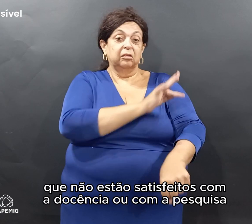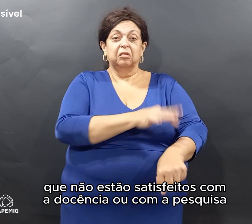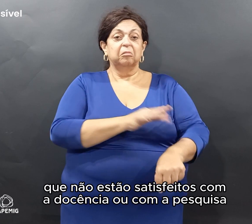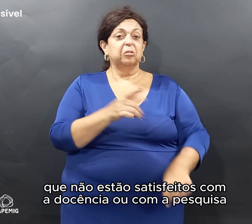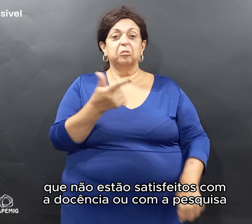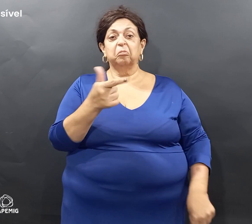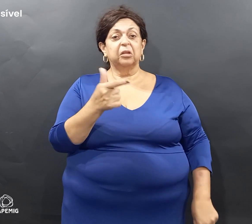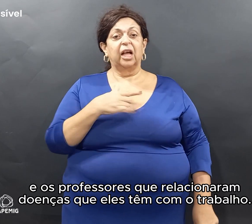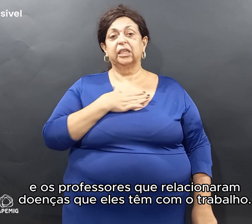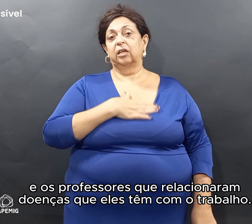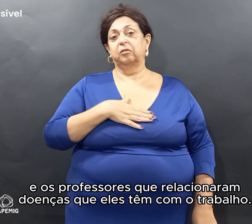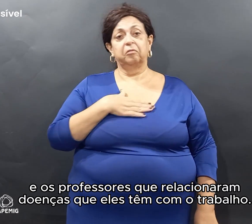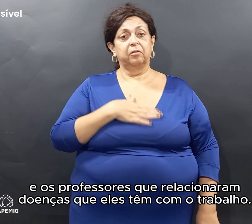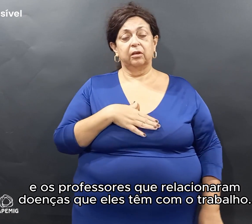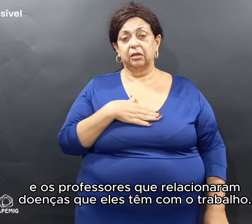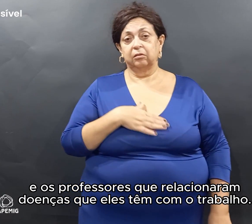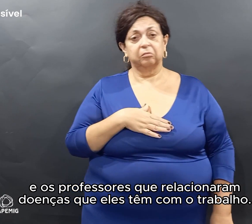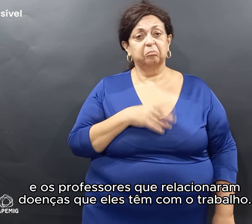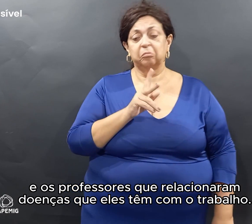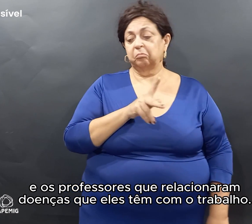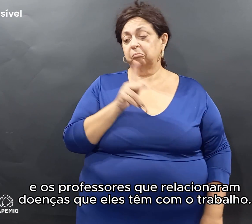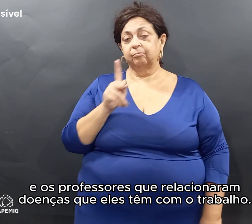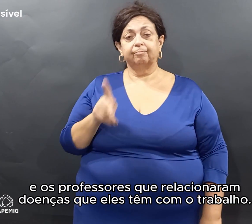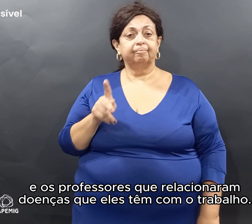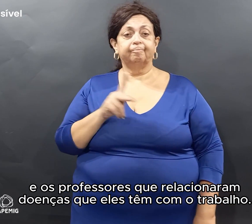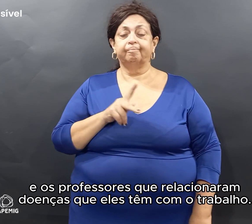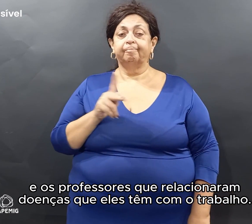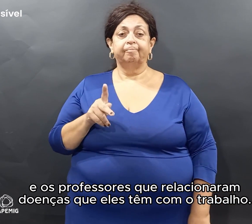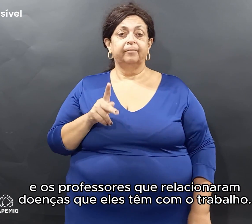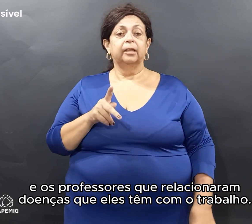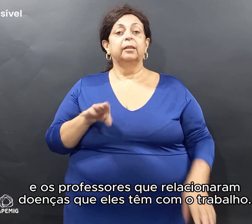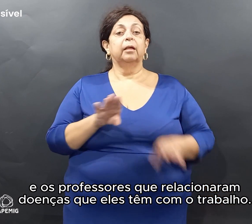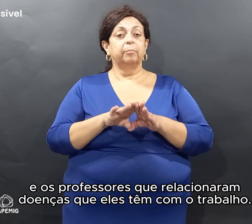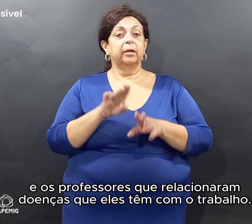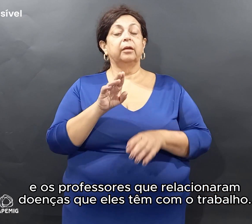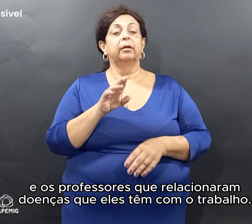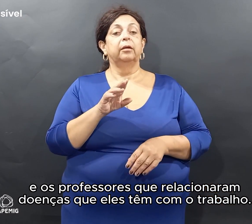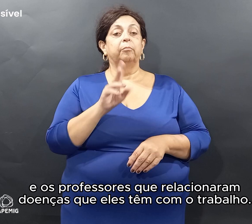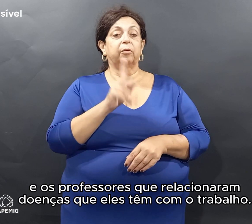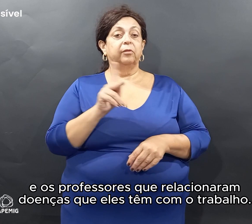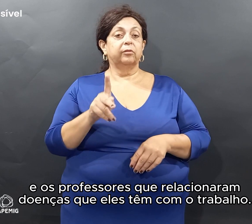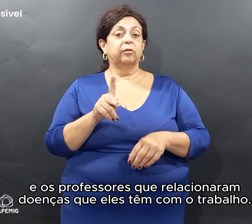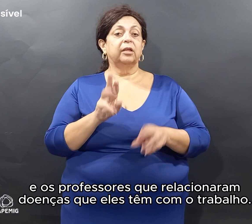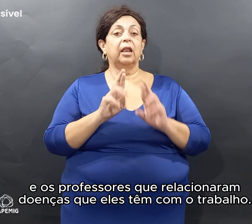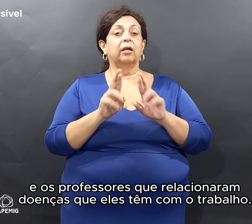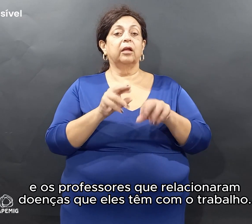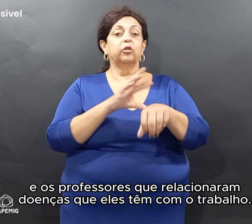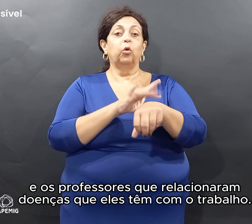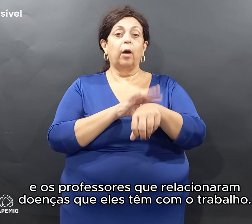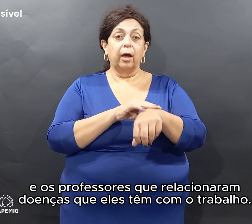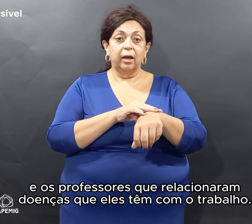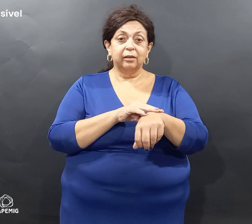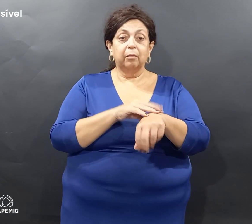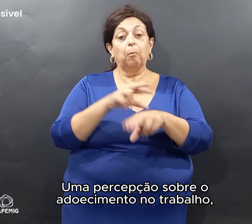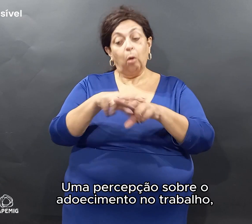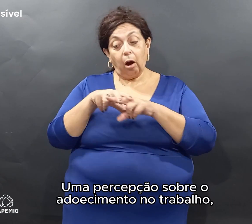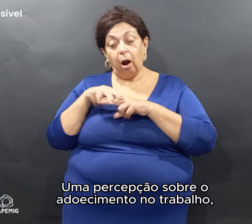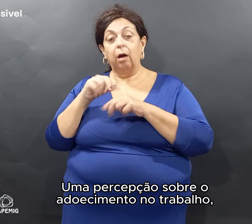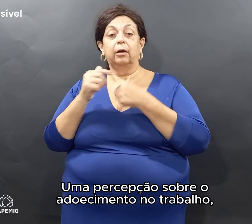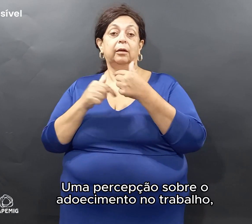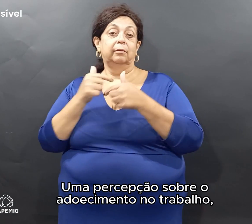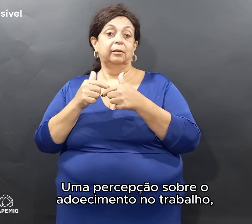ou com a pesquisa, e os professores que relacionaram doenças que eles têm com o trabalho.